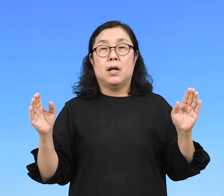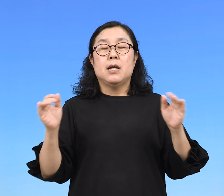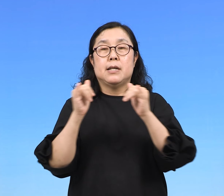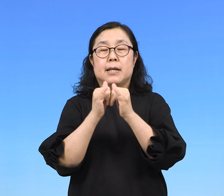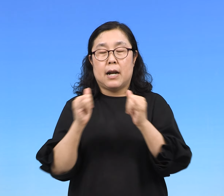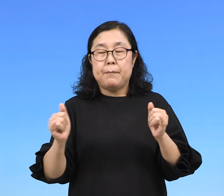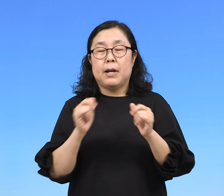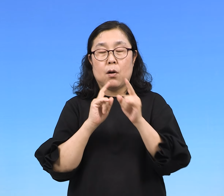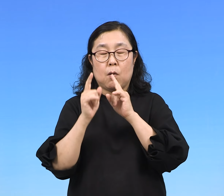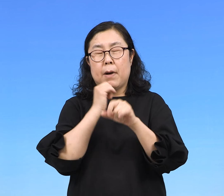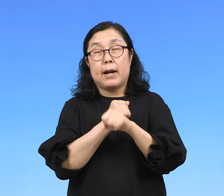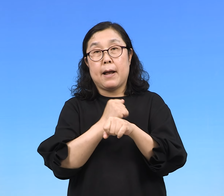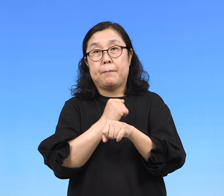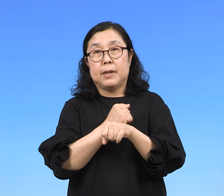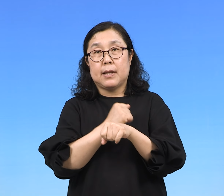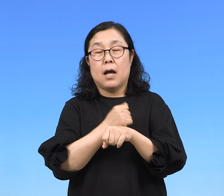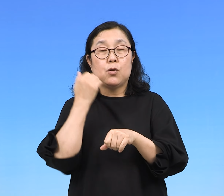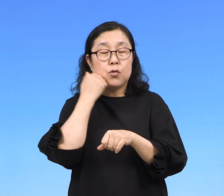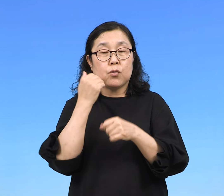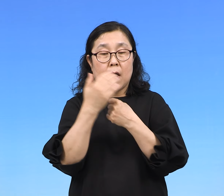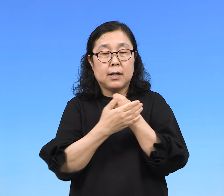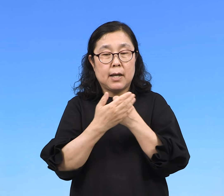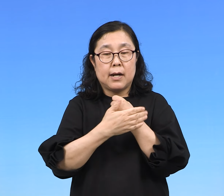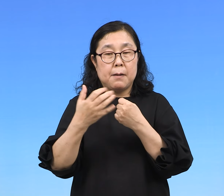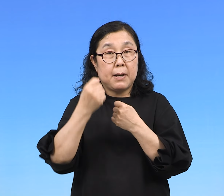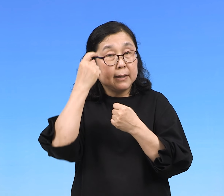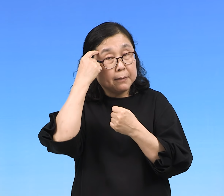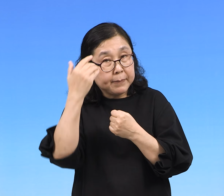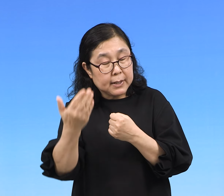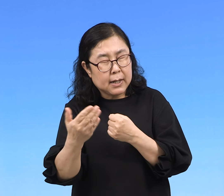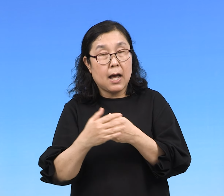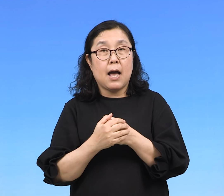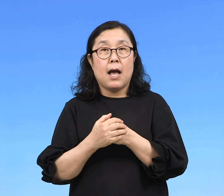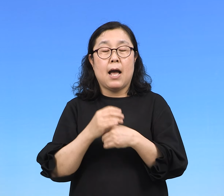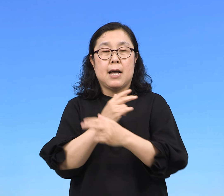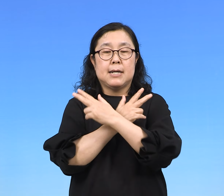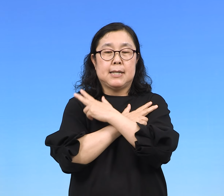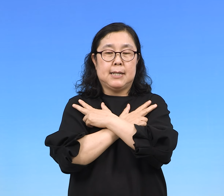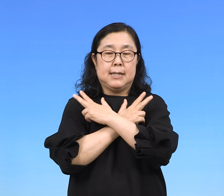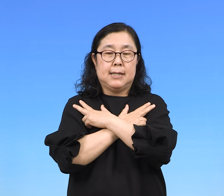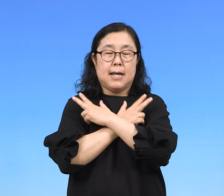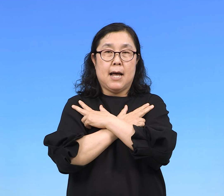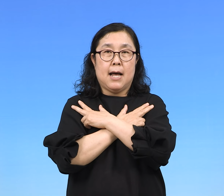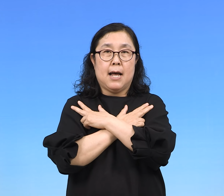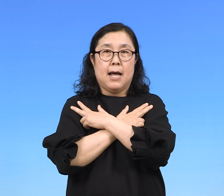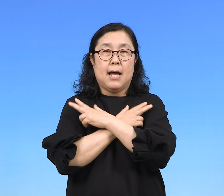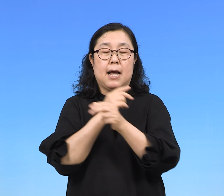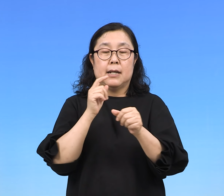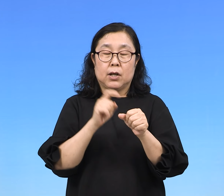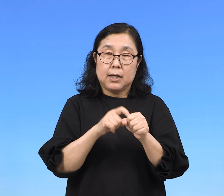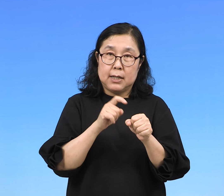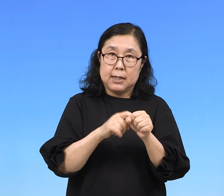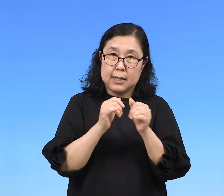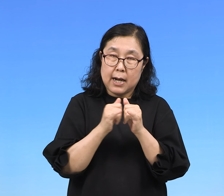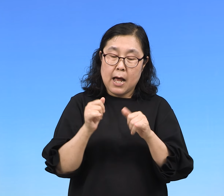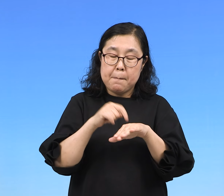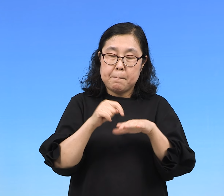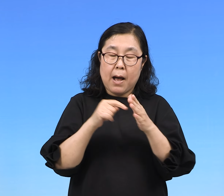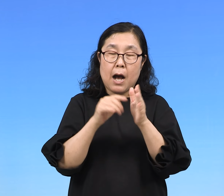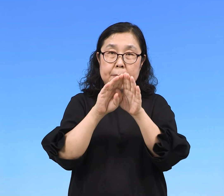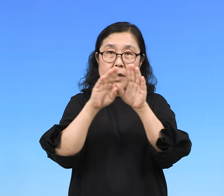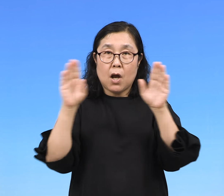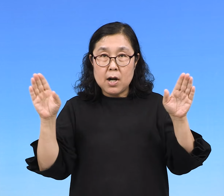사람이어서 이게 참 와닿았습니다. 누가 은혜 받느냐고요? 신사적인 사람이에요. 매너가 좋은 사람이에요. 마음이 트인